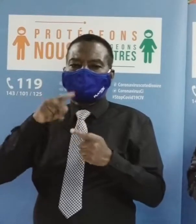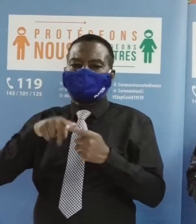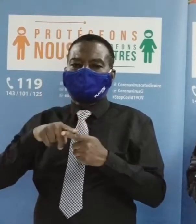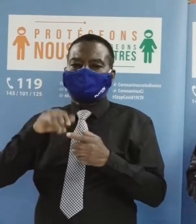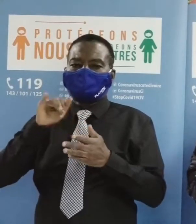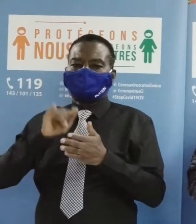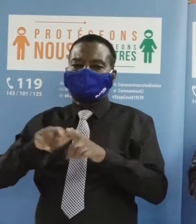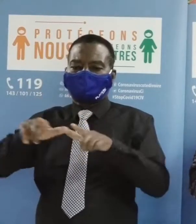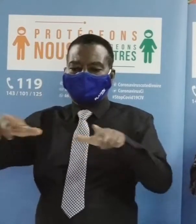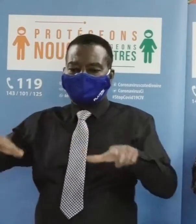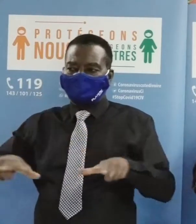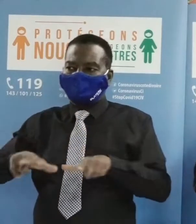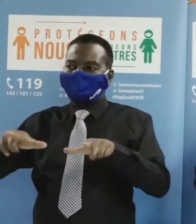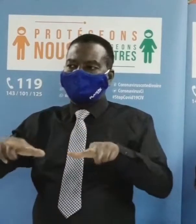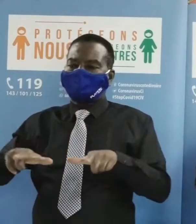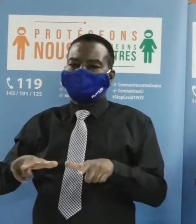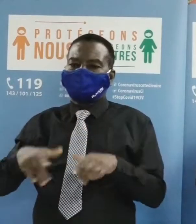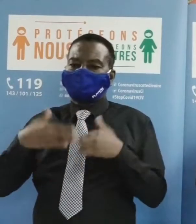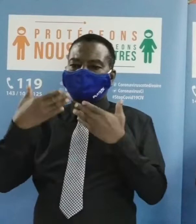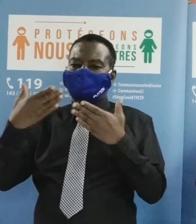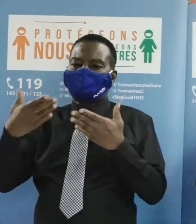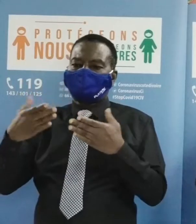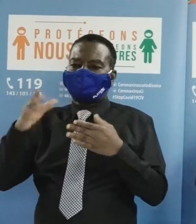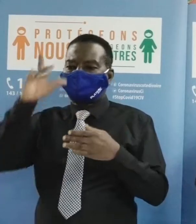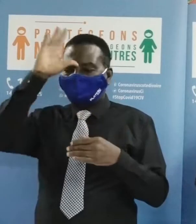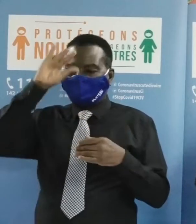tribune monsieur